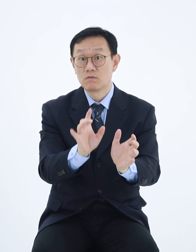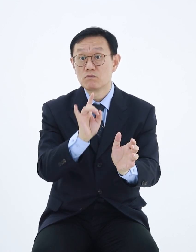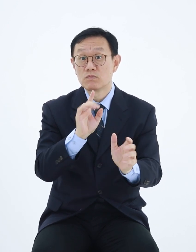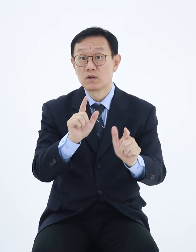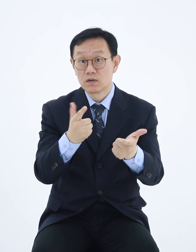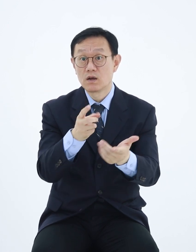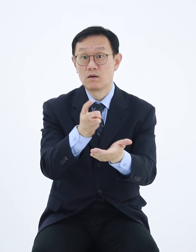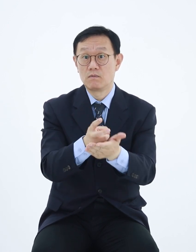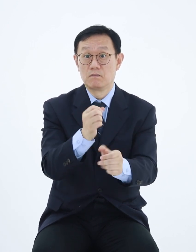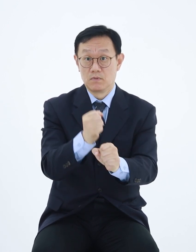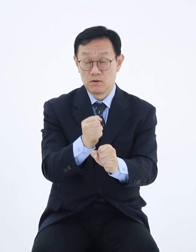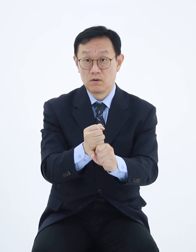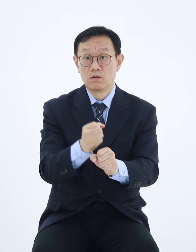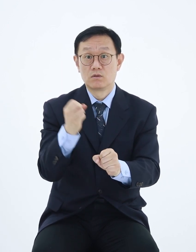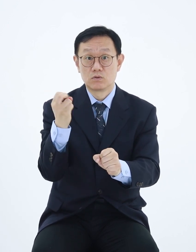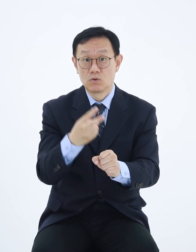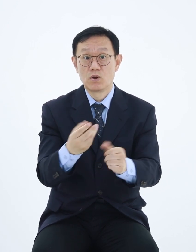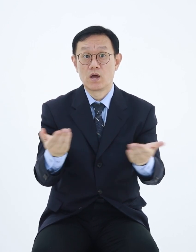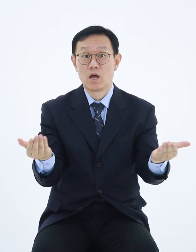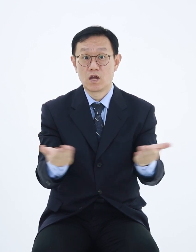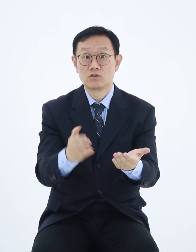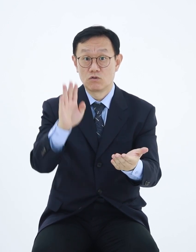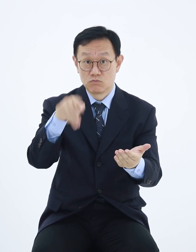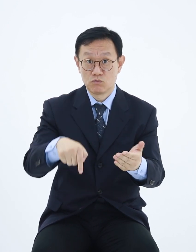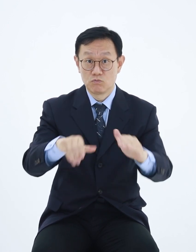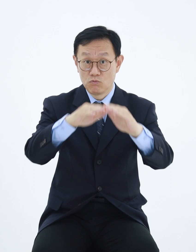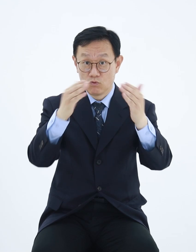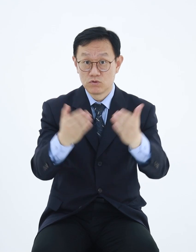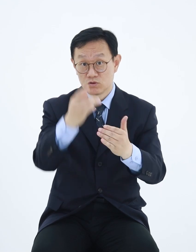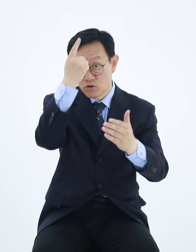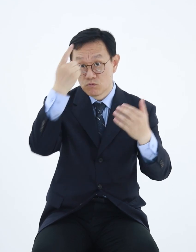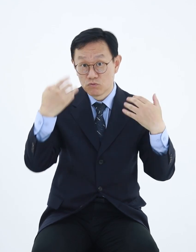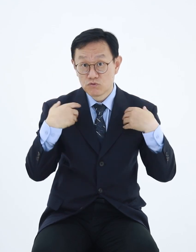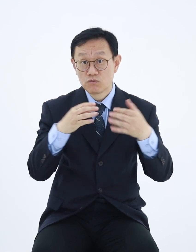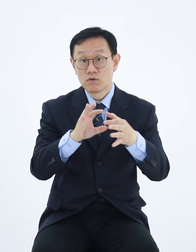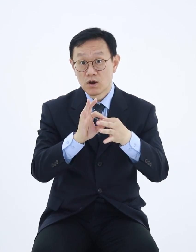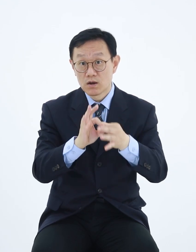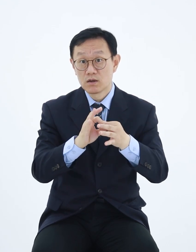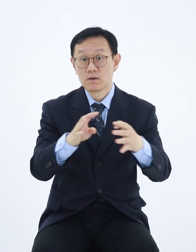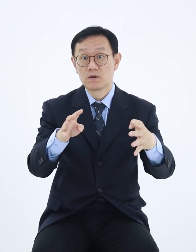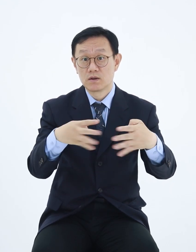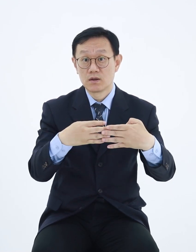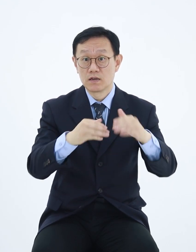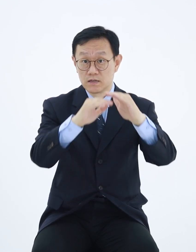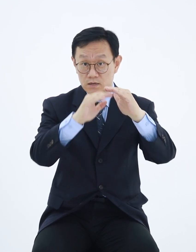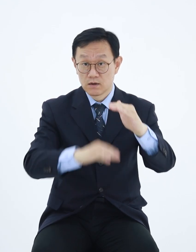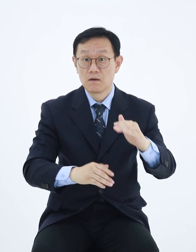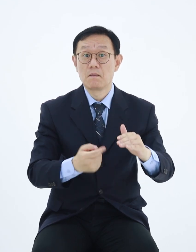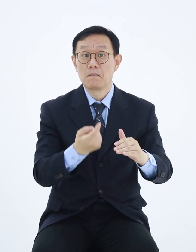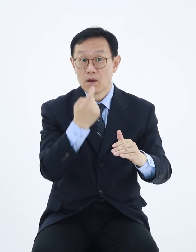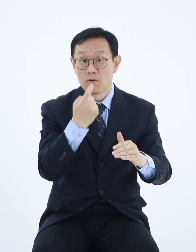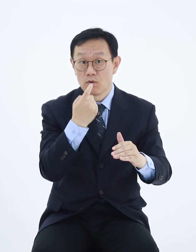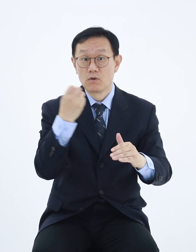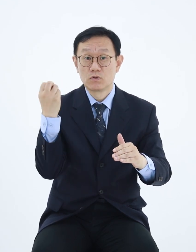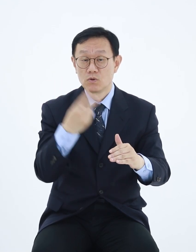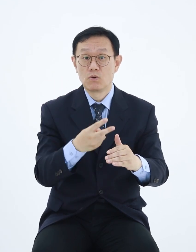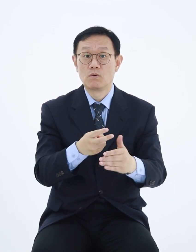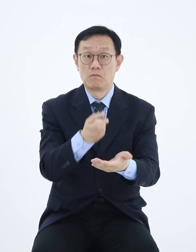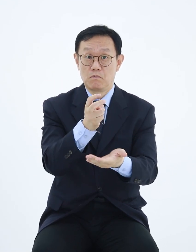입법부, 사법부, 행정부 등 모든 정부기관 내의 협약에 대해 체계적으로 배우고 이를 입법,